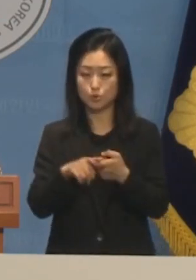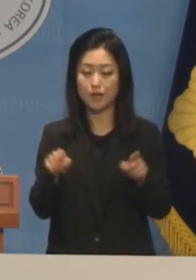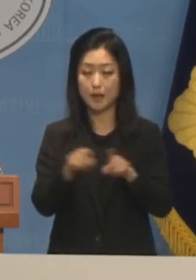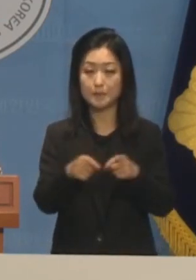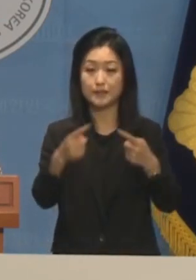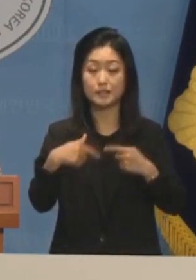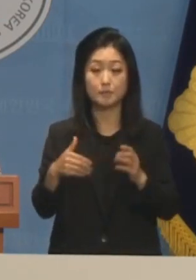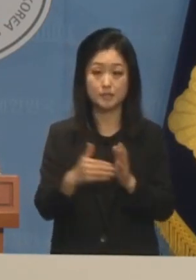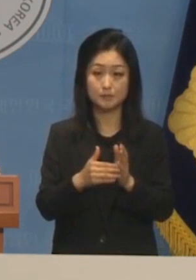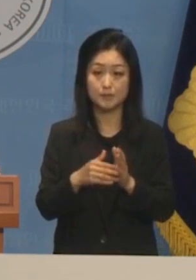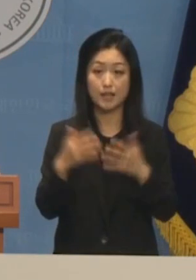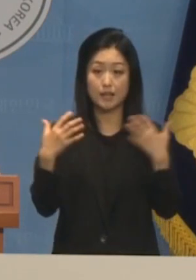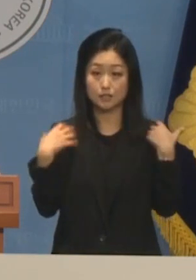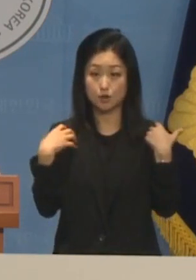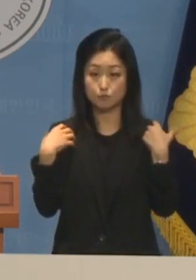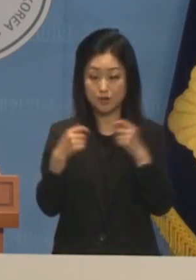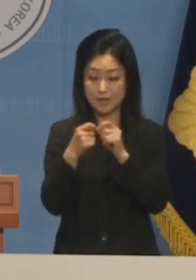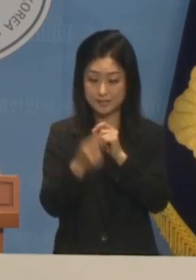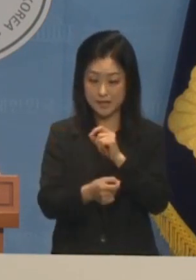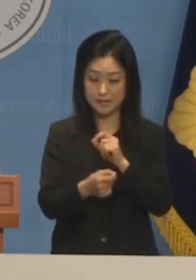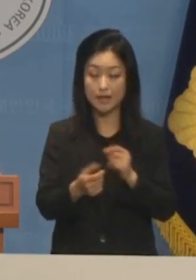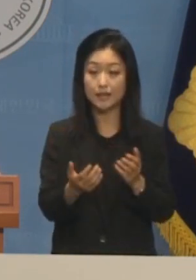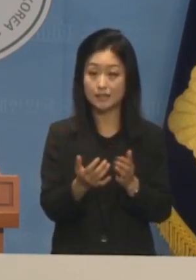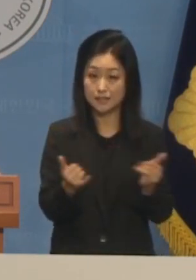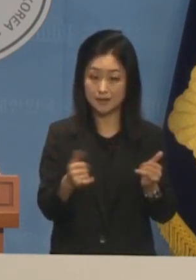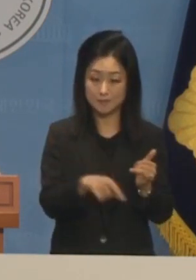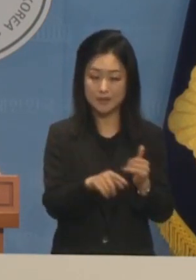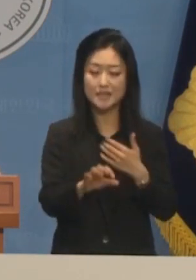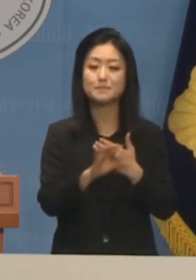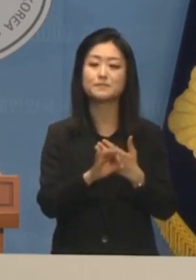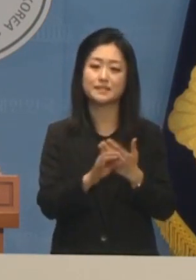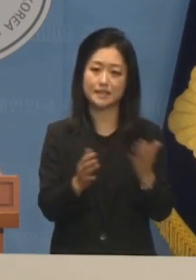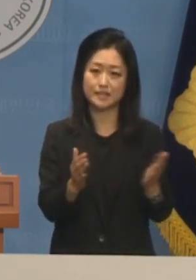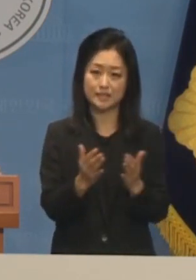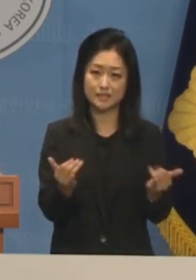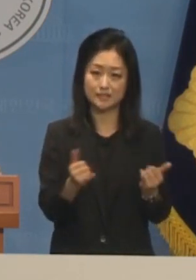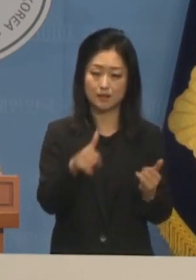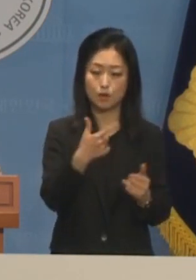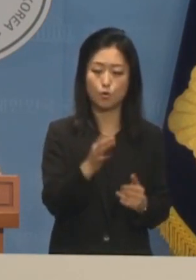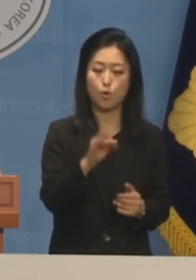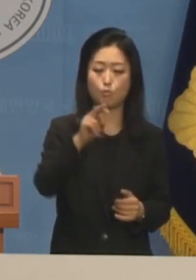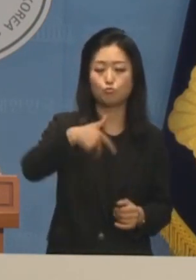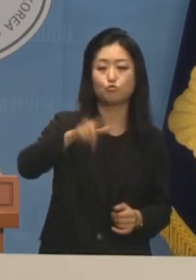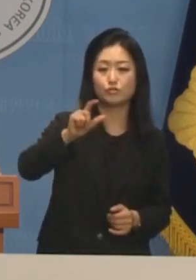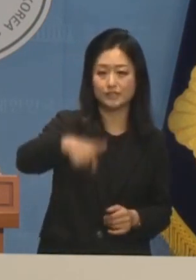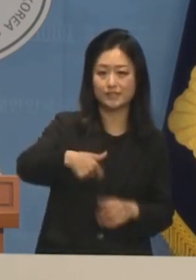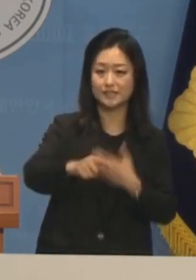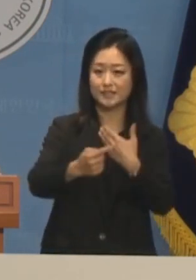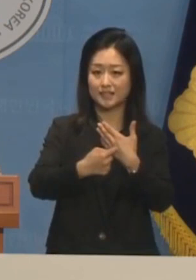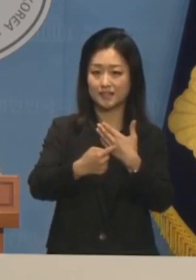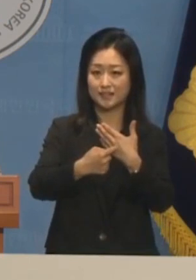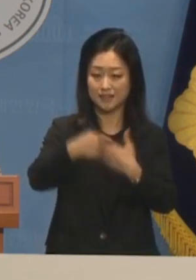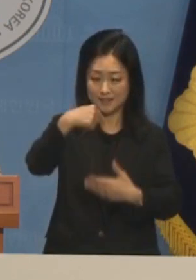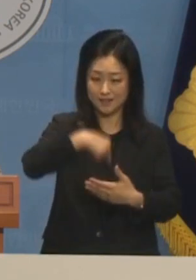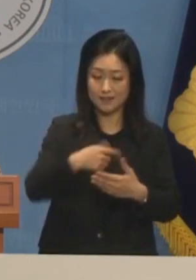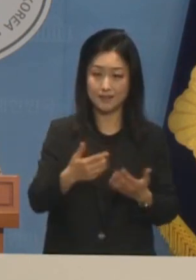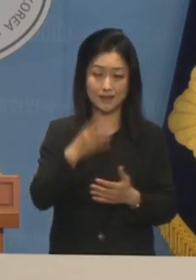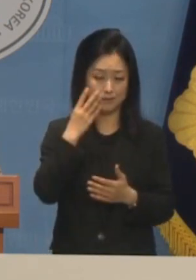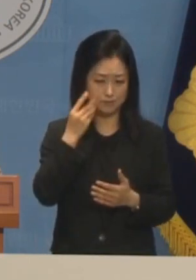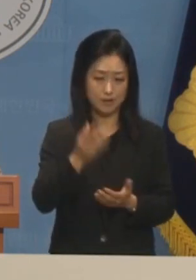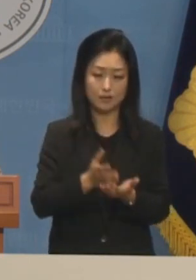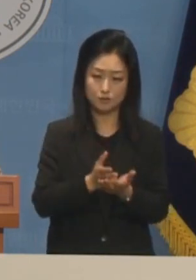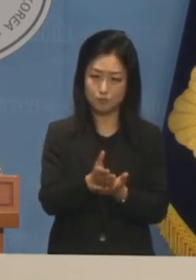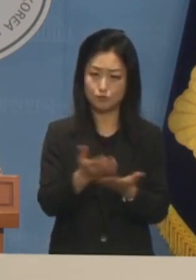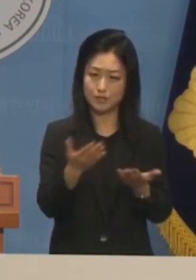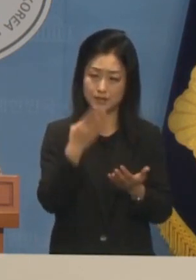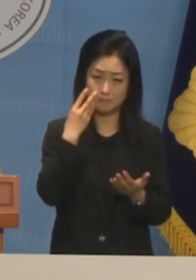정부는 공공기관 산하의 비정규직을 공무직이란 이름으로 그럴싸하게 포장했지만 대부분은 업무에 대한 숙련성과 전문성은